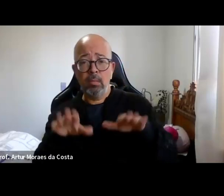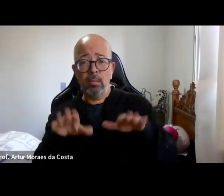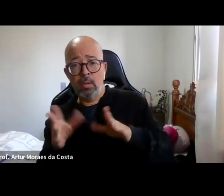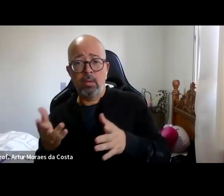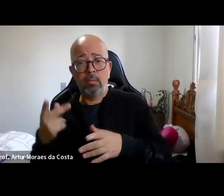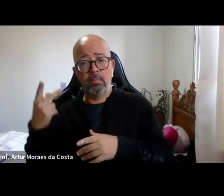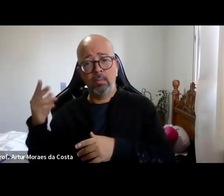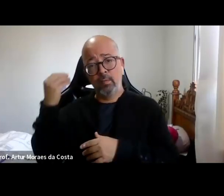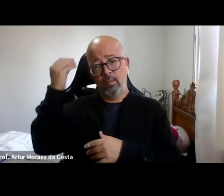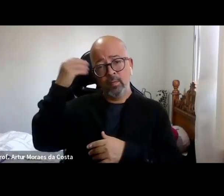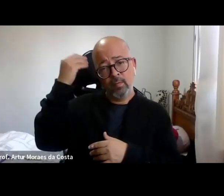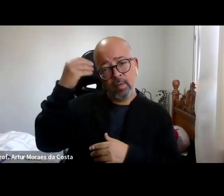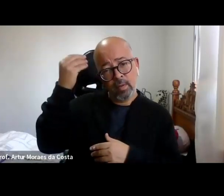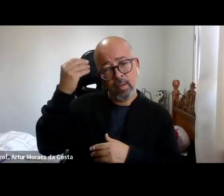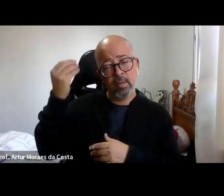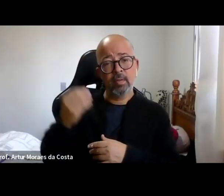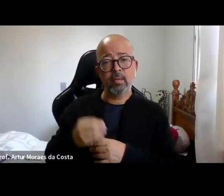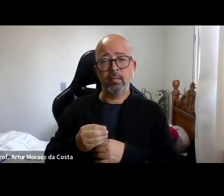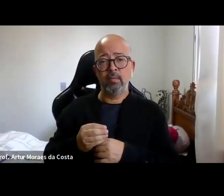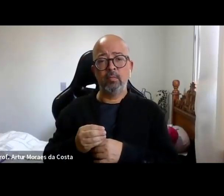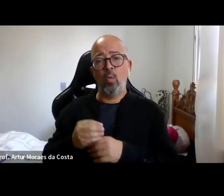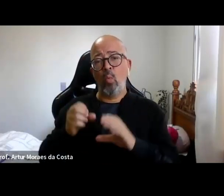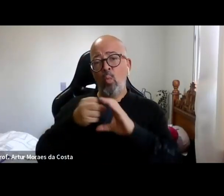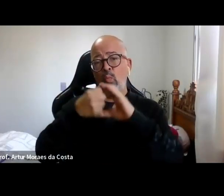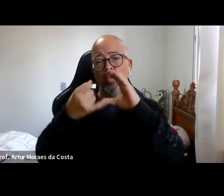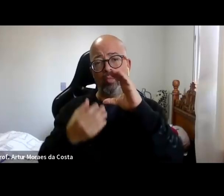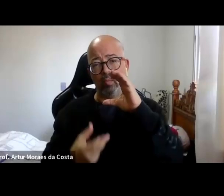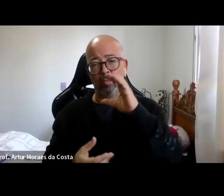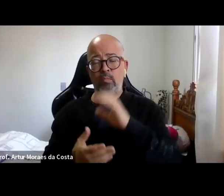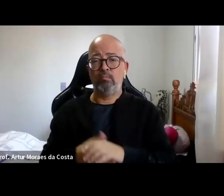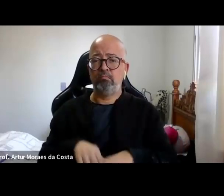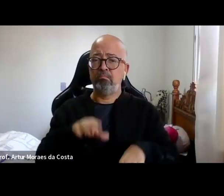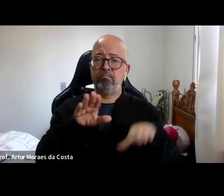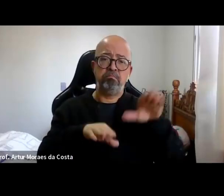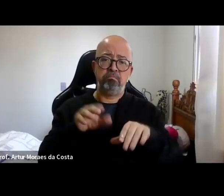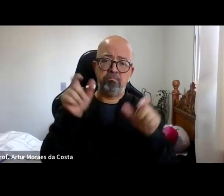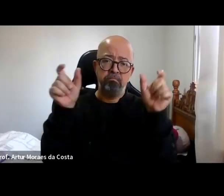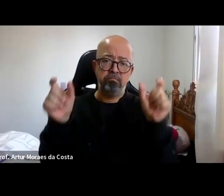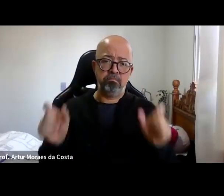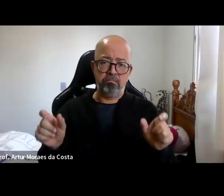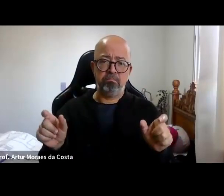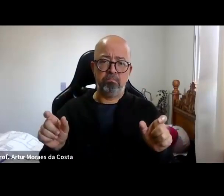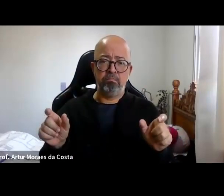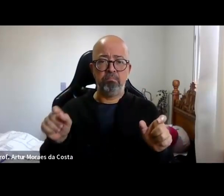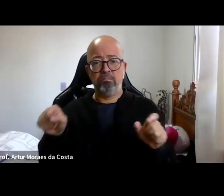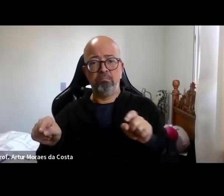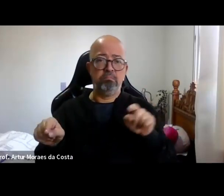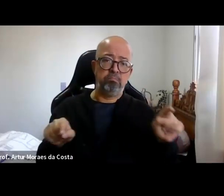lo otro bien eh estábamos hablando de eh